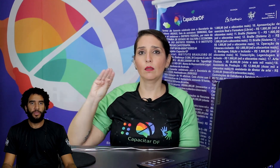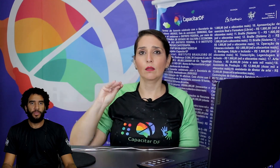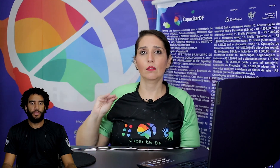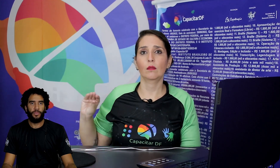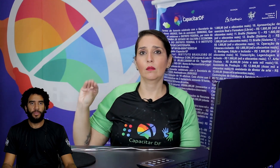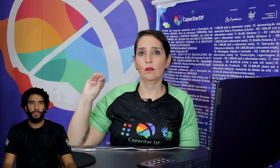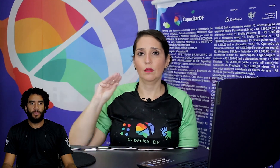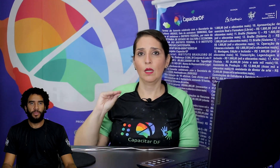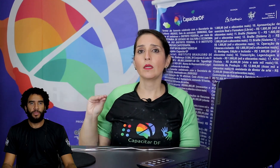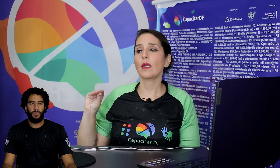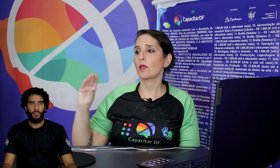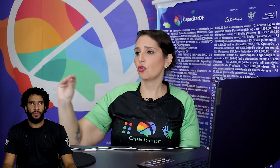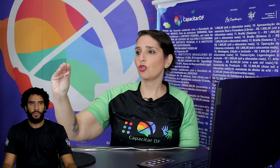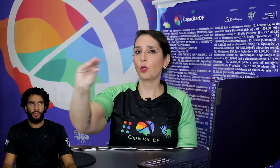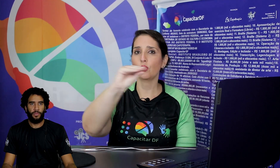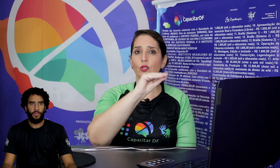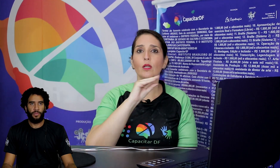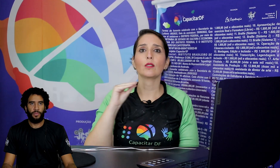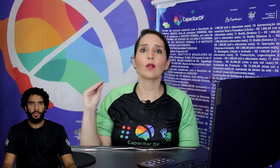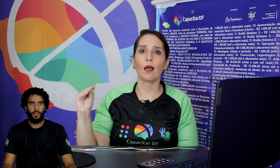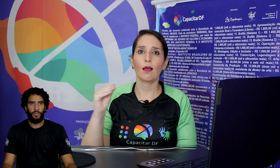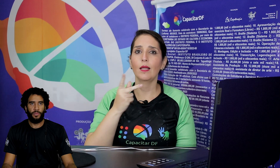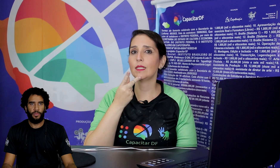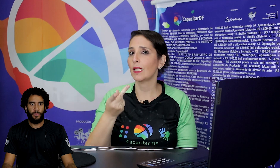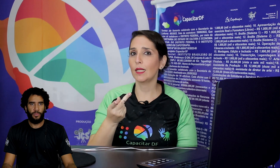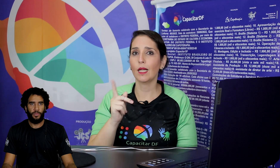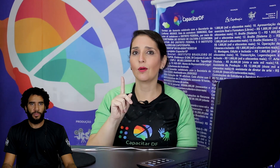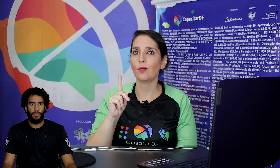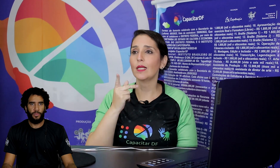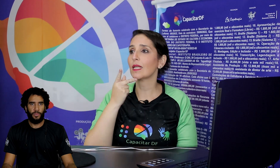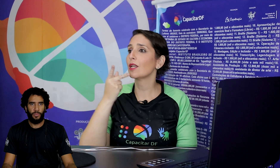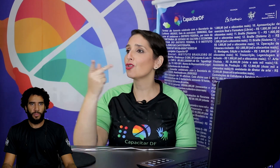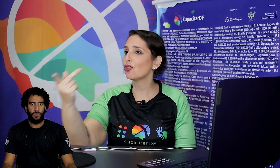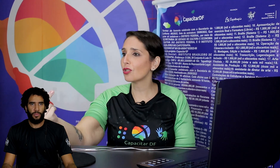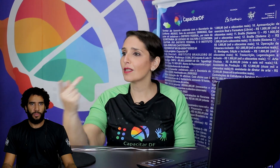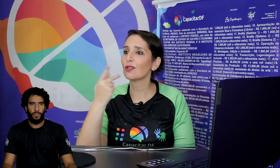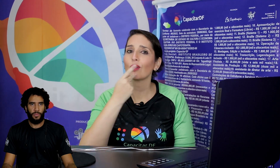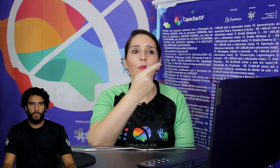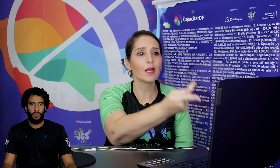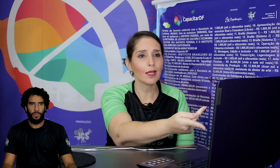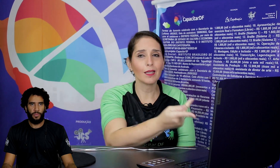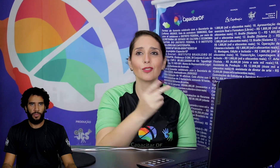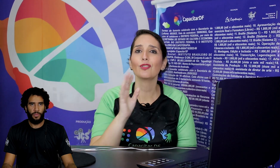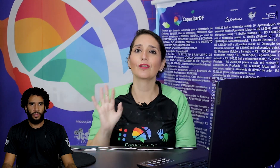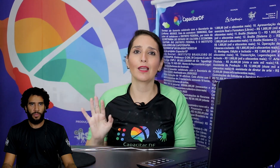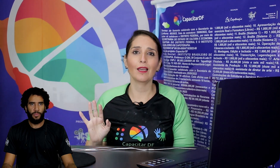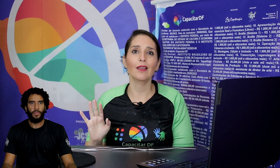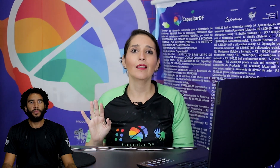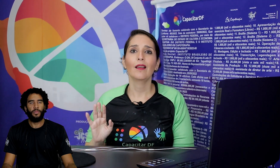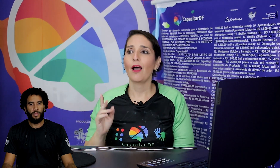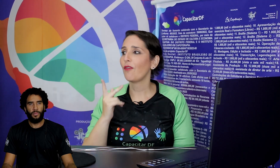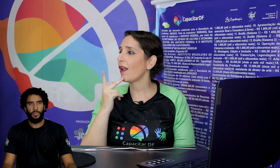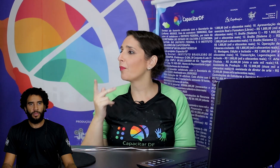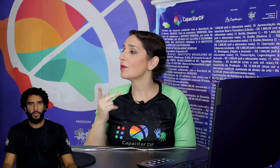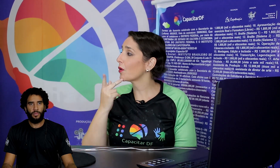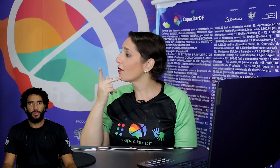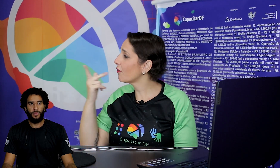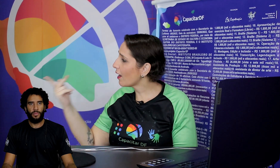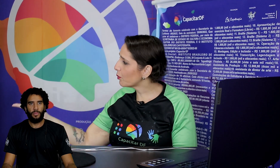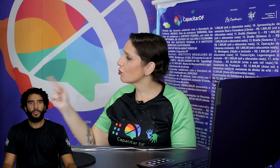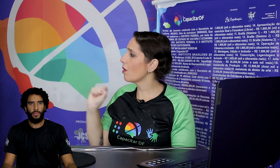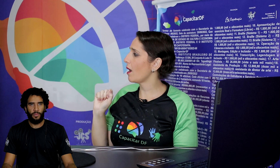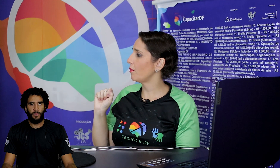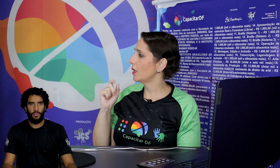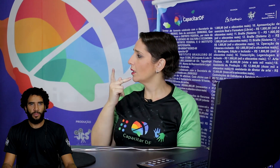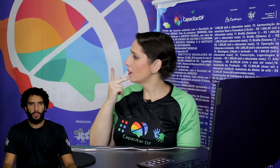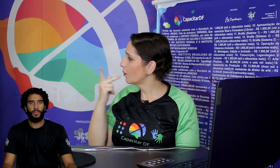fala. E aí a gente pode direcionar. Esse aqui não. Esse aqui a gente direciona para quem a gente quer falar. Por exemplo, eu quero falar